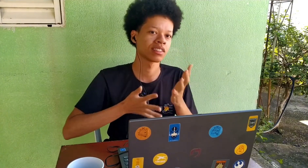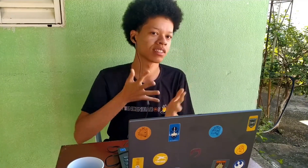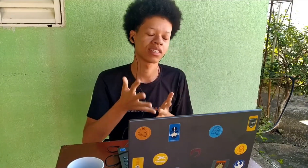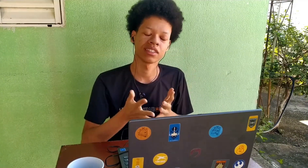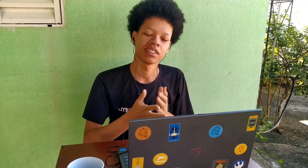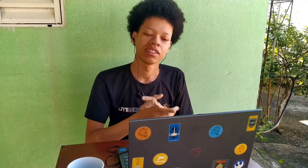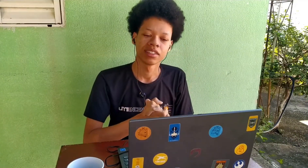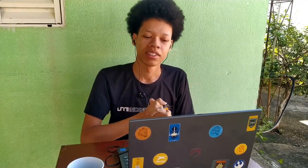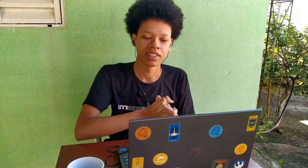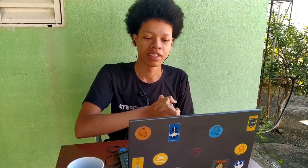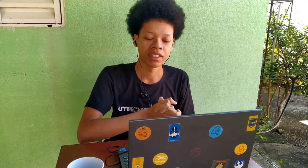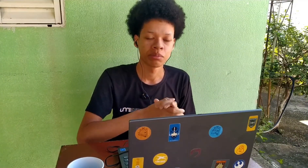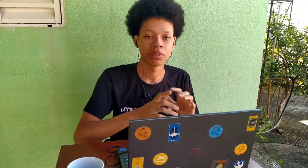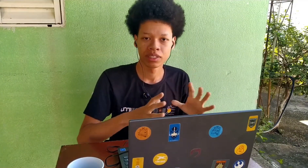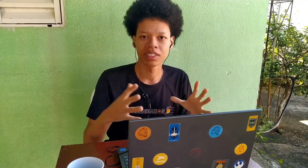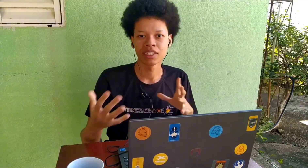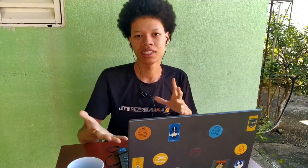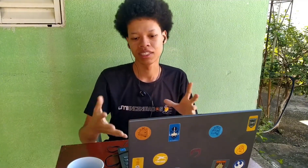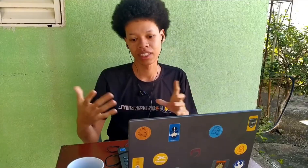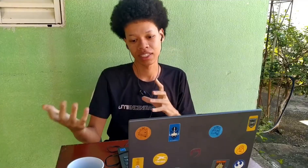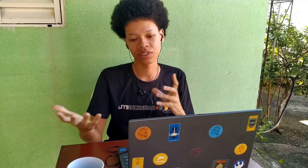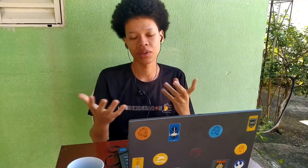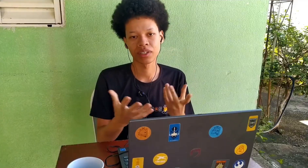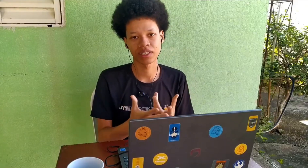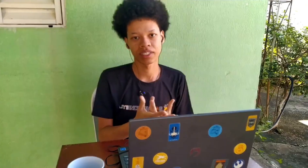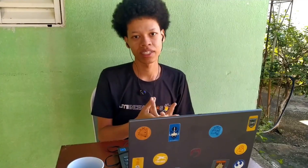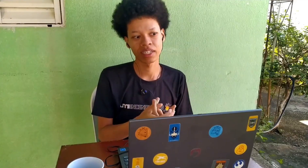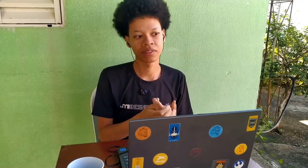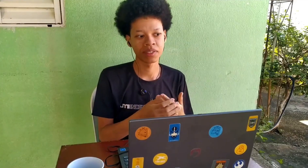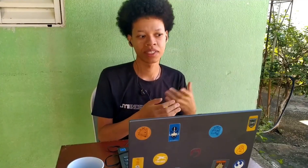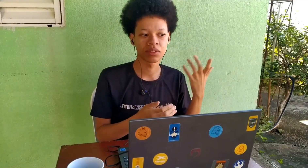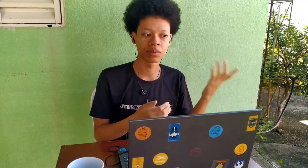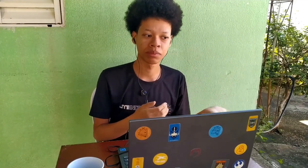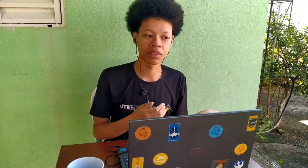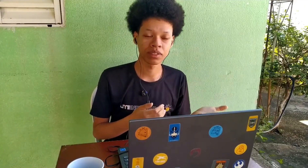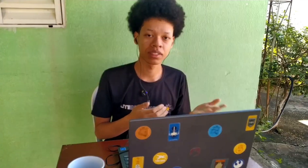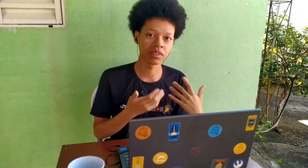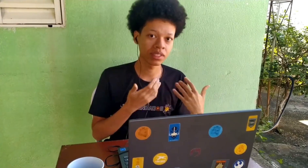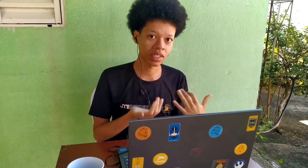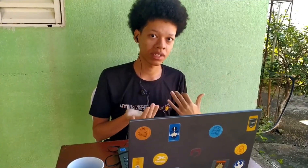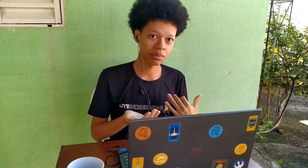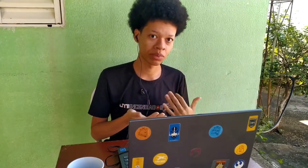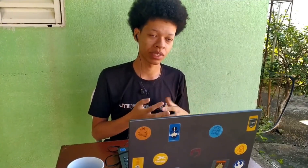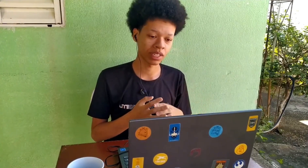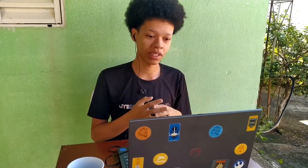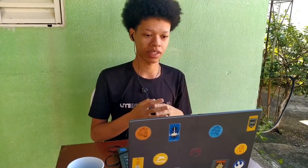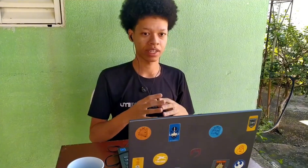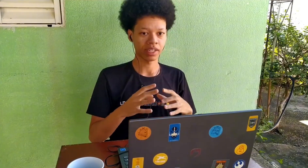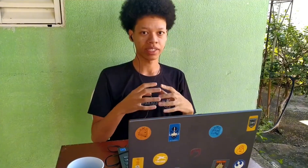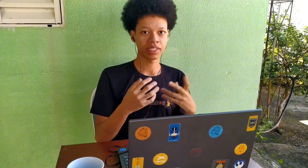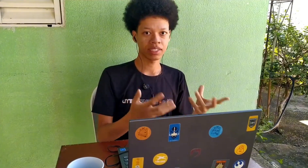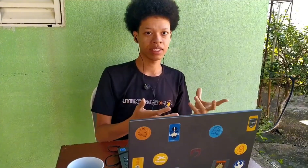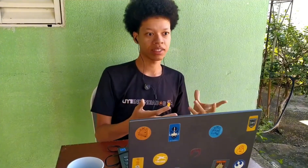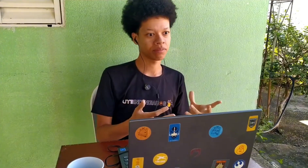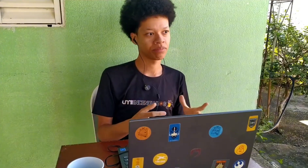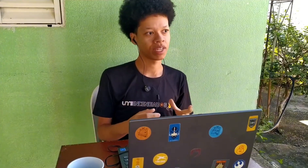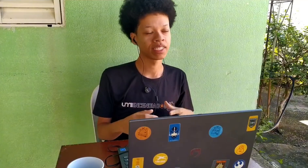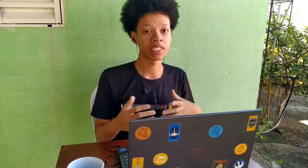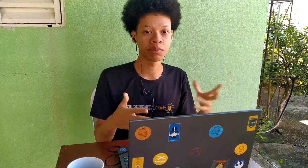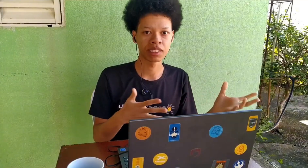tá. E aí por isso que existe essa troca. E às vezes algumas pessoas não entendem porque que a gente precisa,